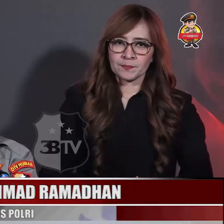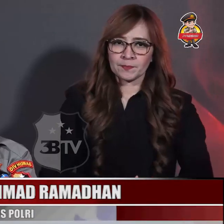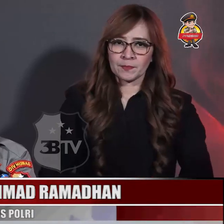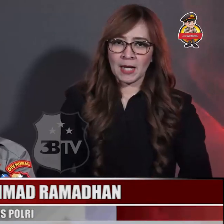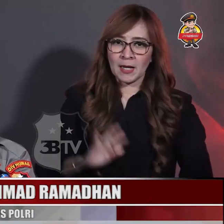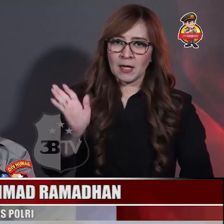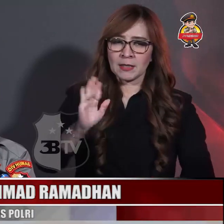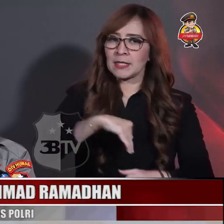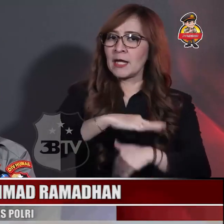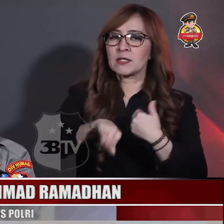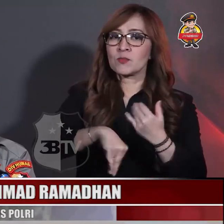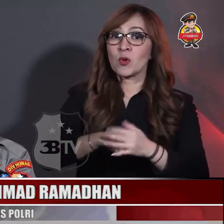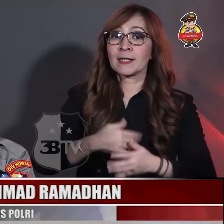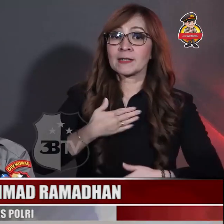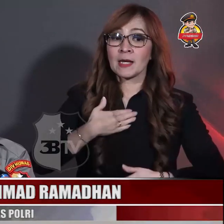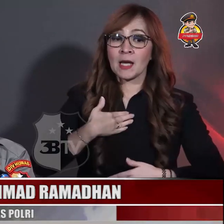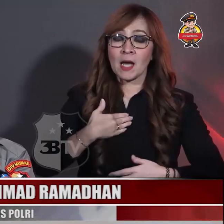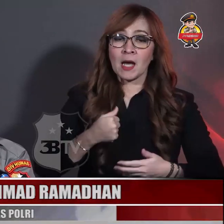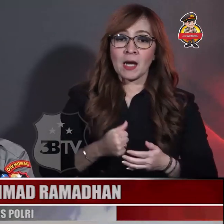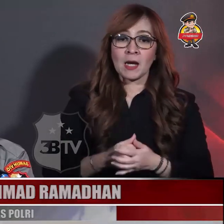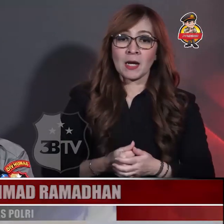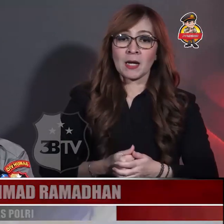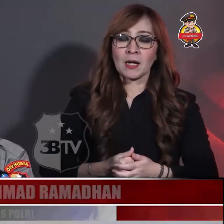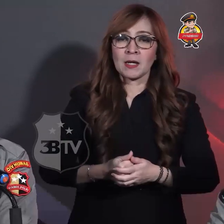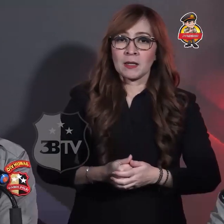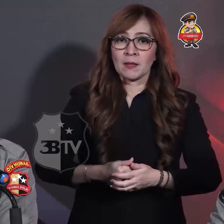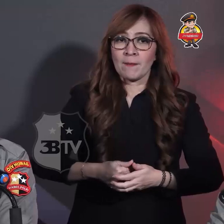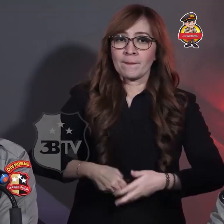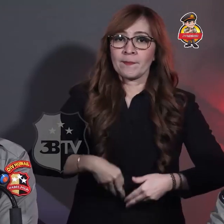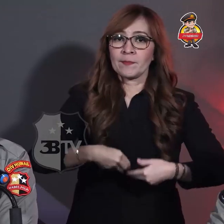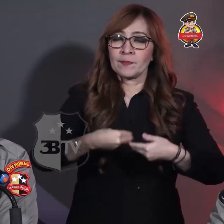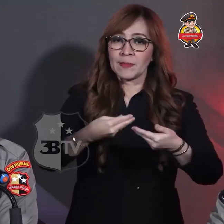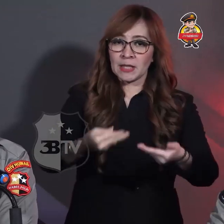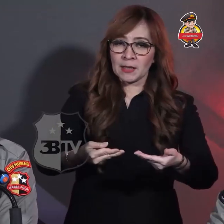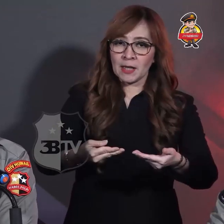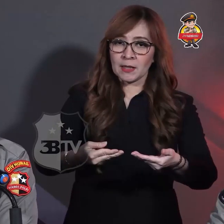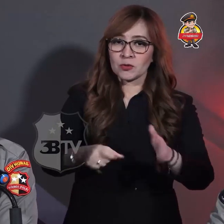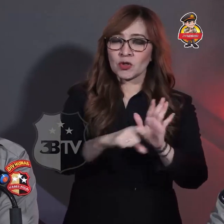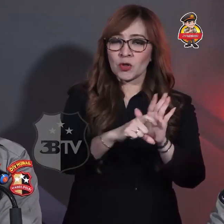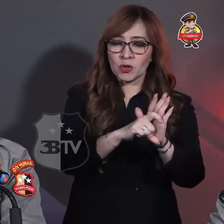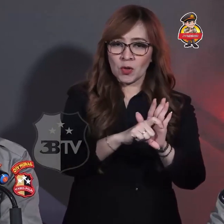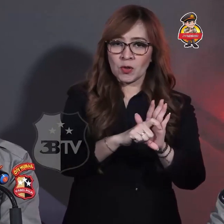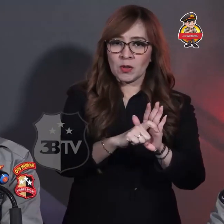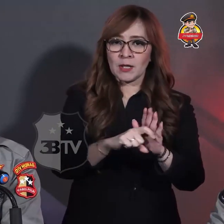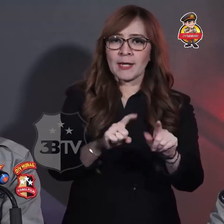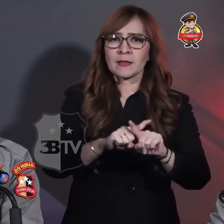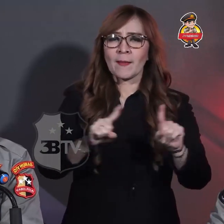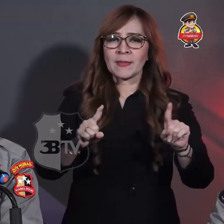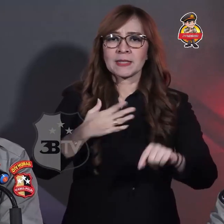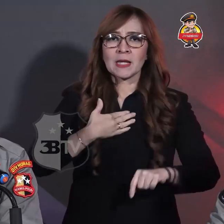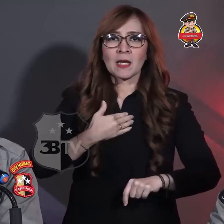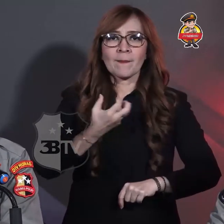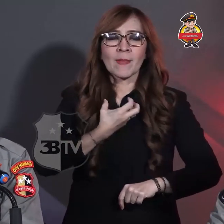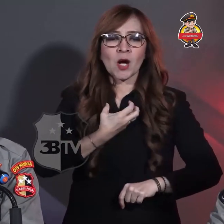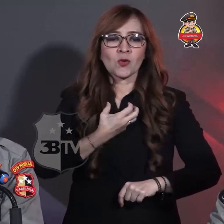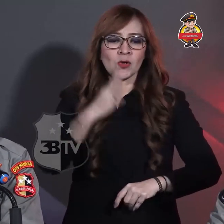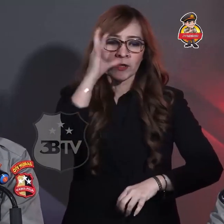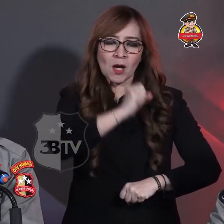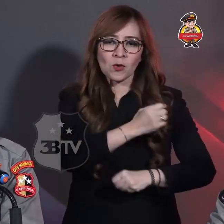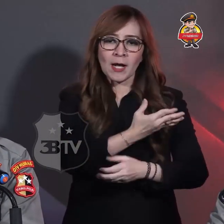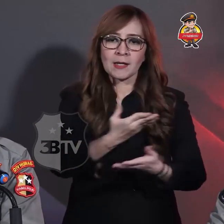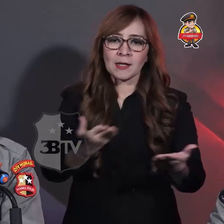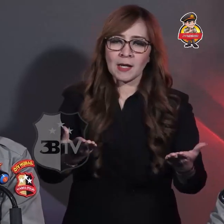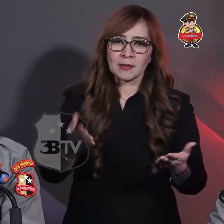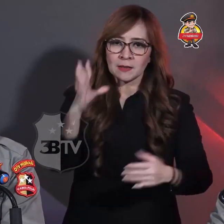tidak semua saya contohkan, artinya masifnya perdagangan orang ini sampai ada juga penanganan di Polda Papua